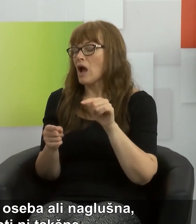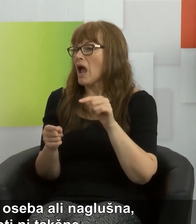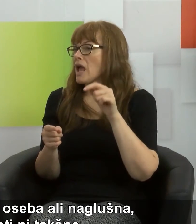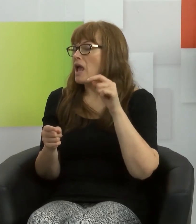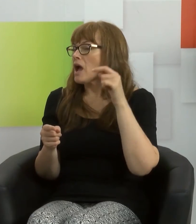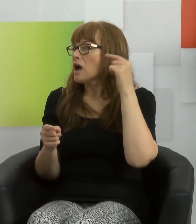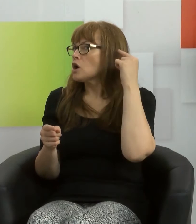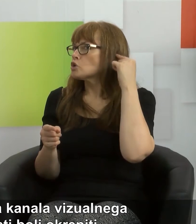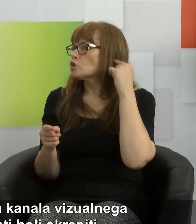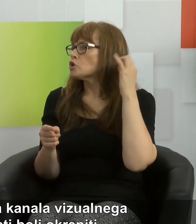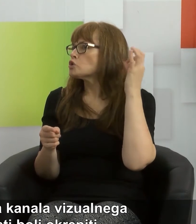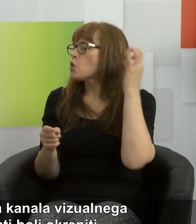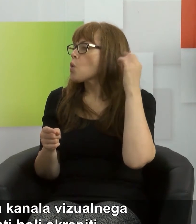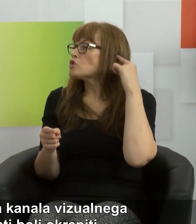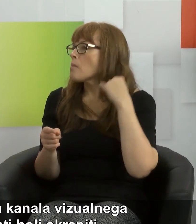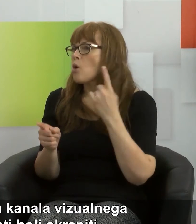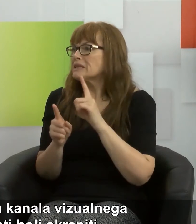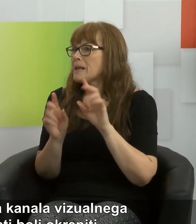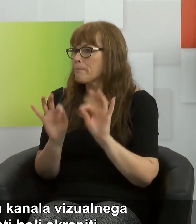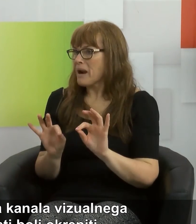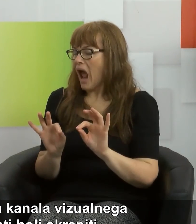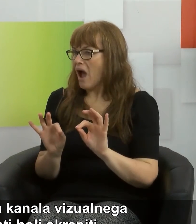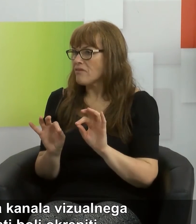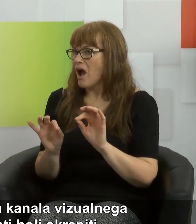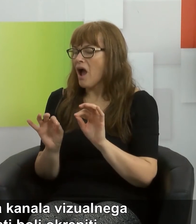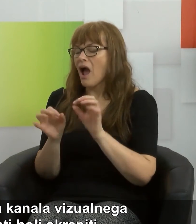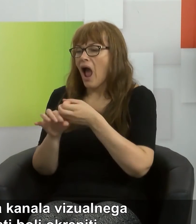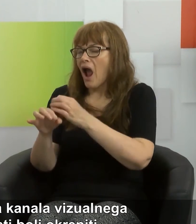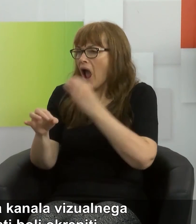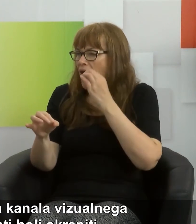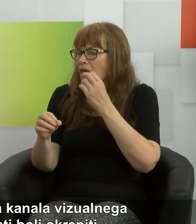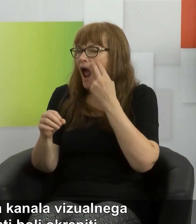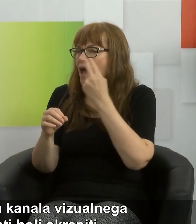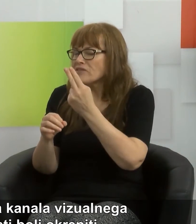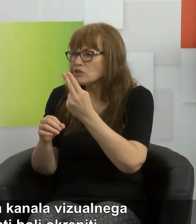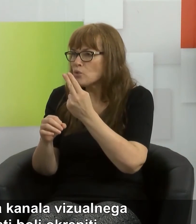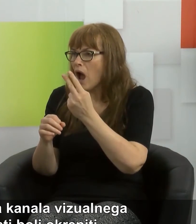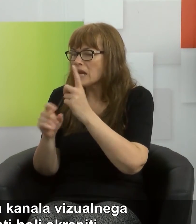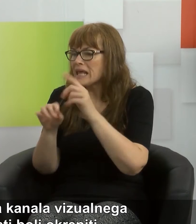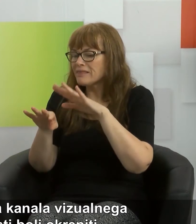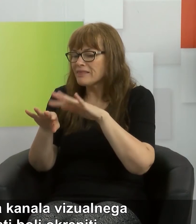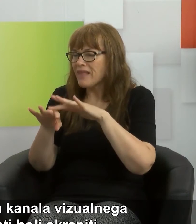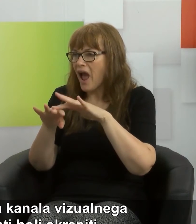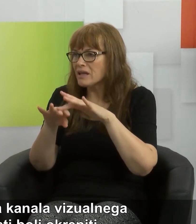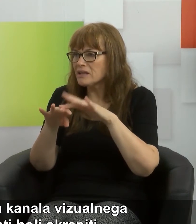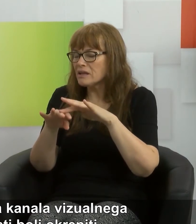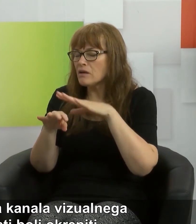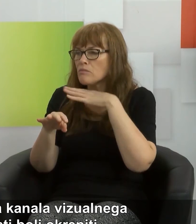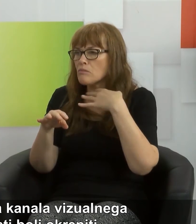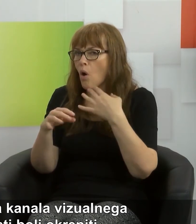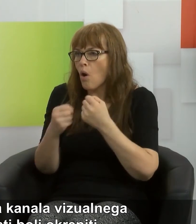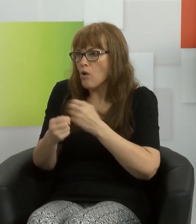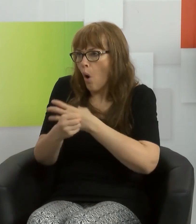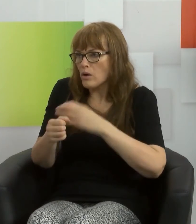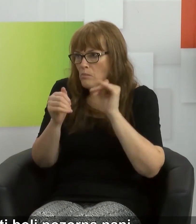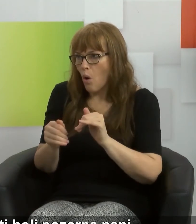ni takšne. Absolutno se morata kanala vizualnega in taktilnega dosti bolj